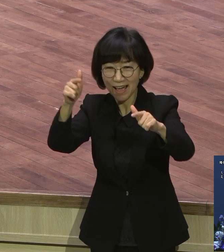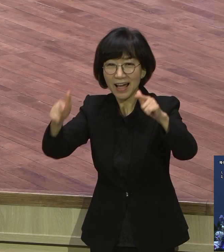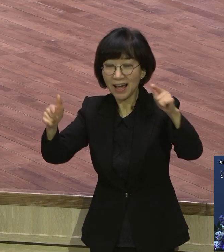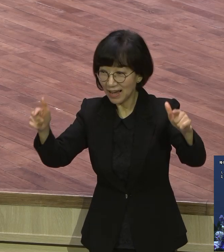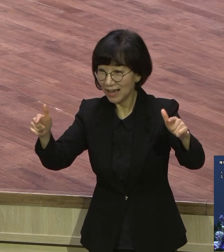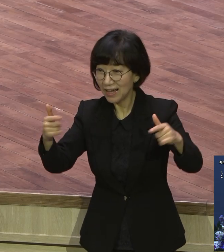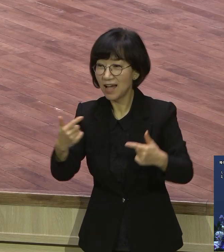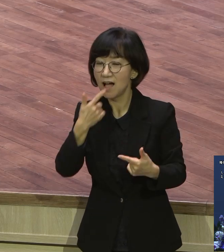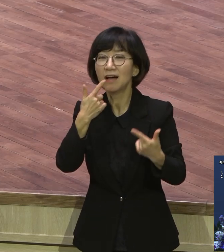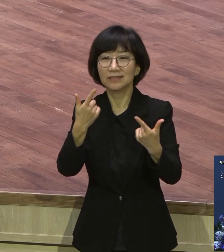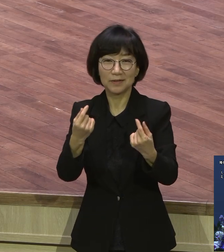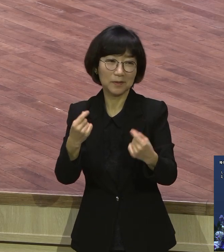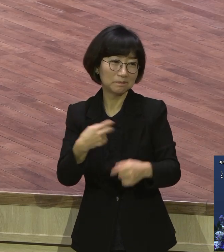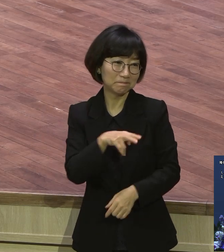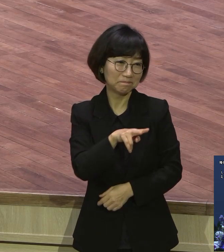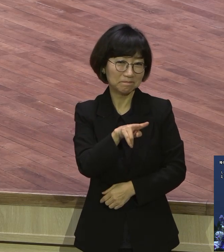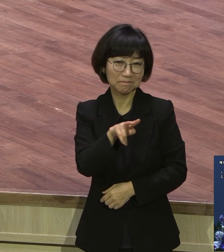틀린 거 아니